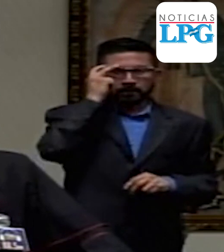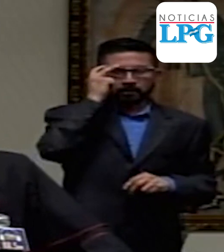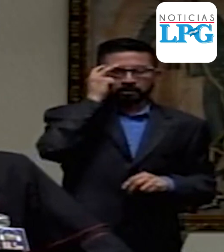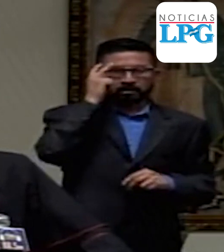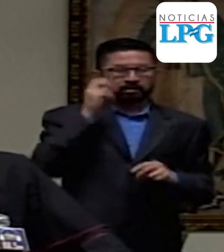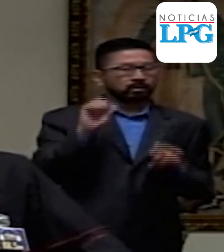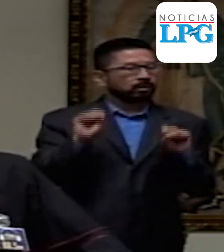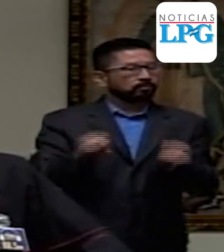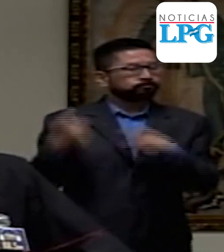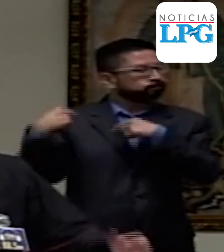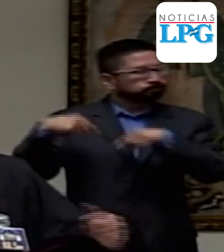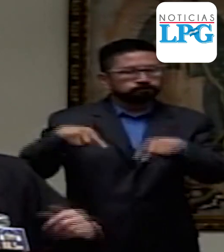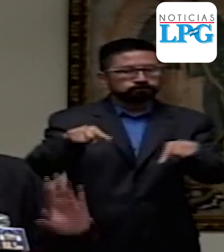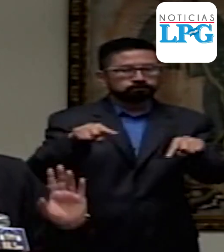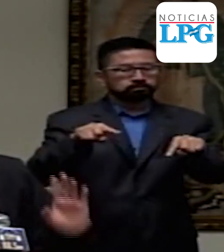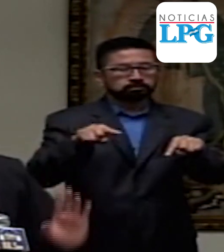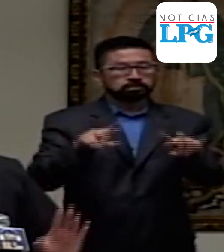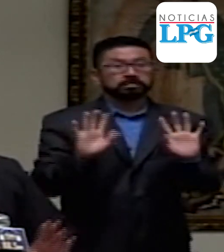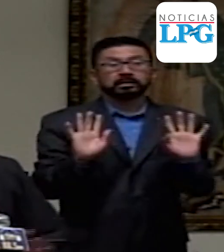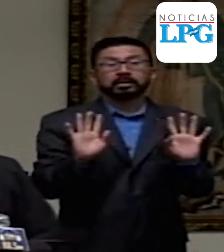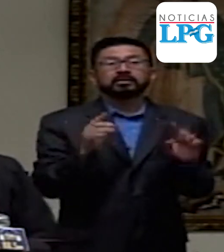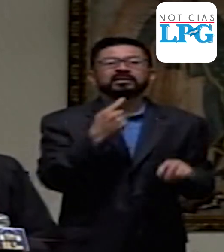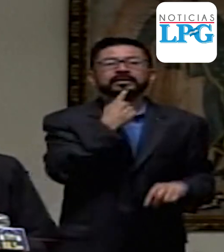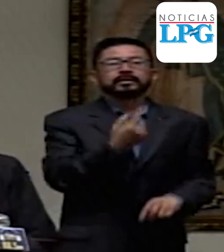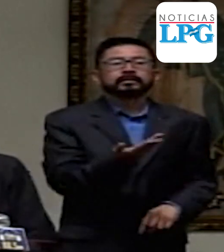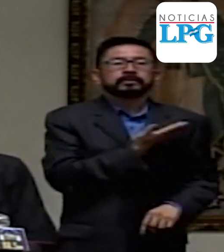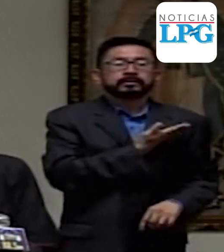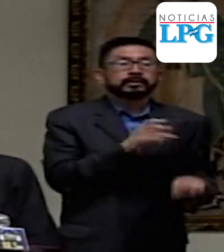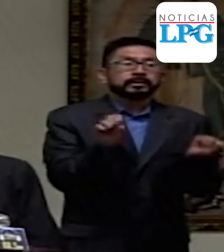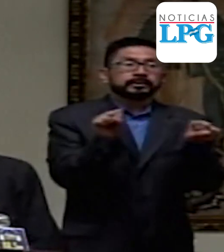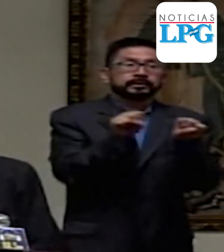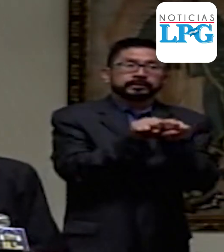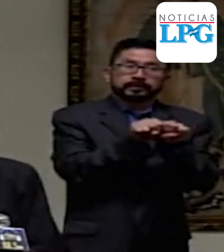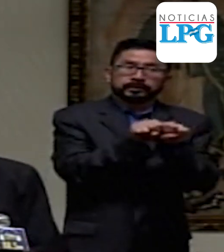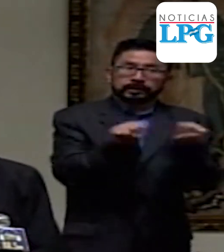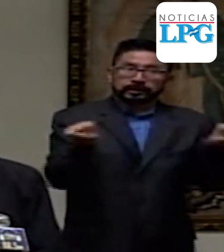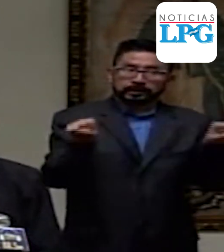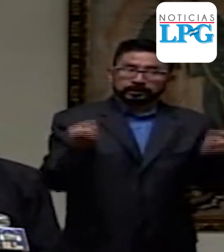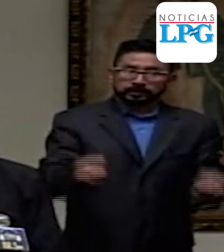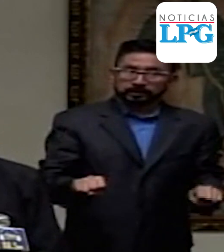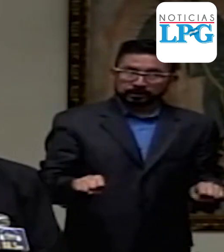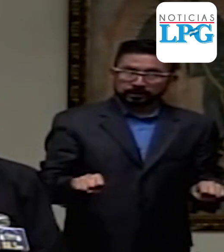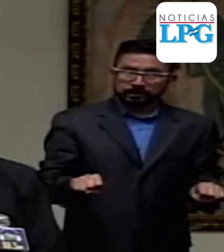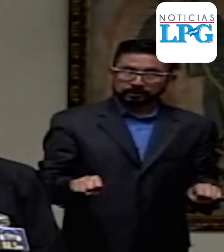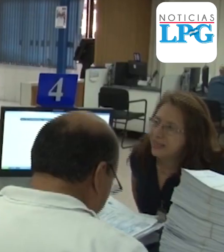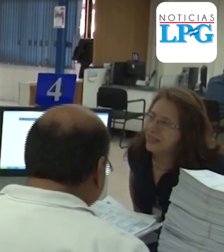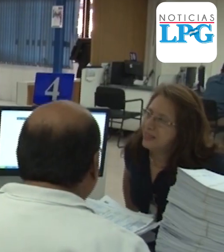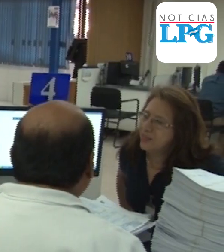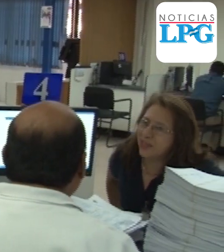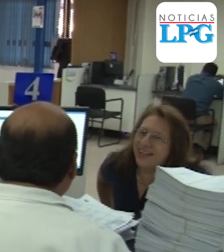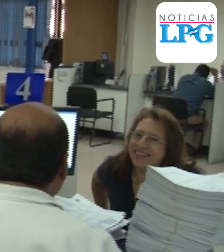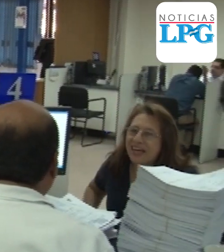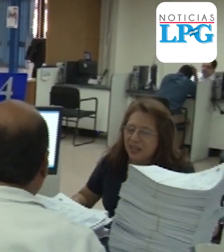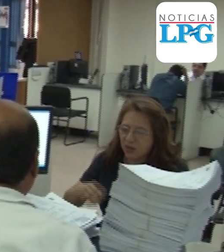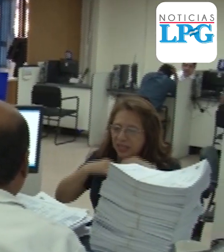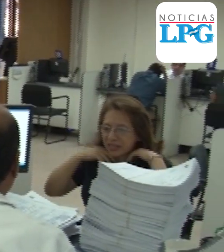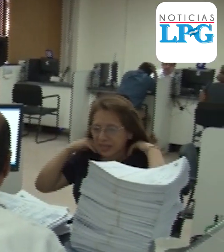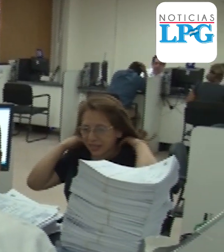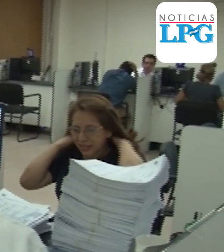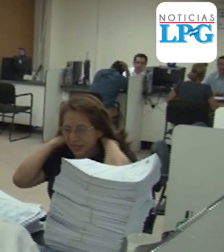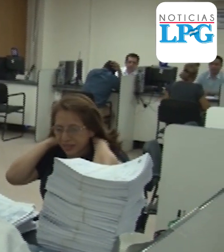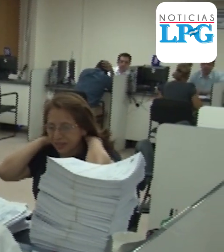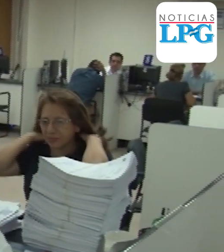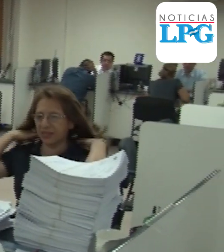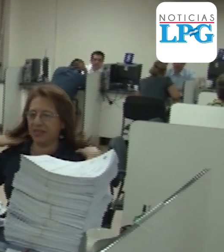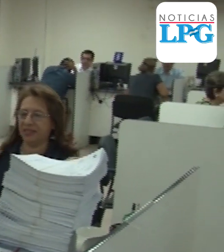eso no puede ser. La crítica del arzobispo también incluyó a las instituciones financieras internacionales que manejan los fondos